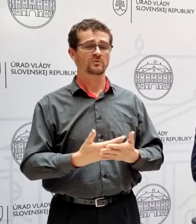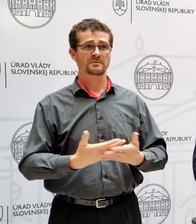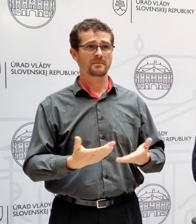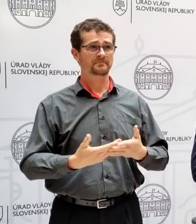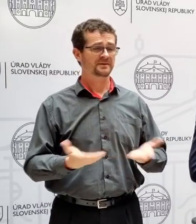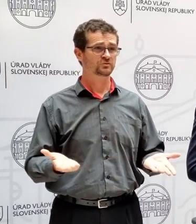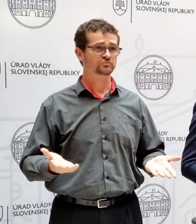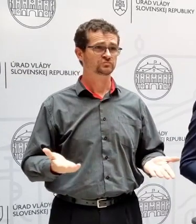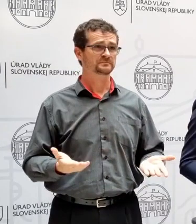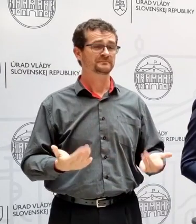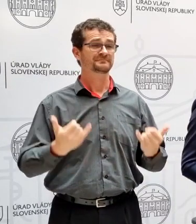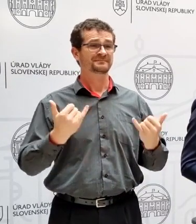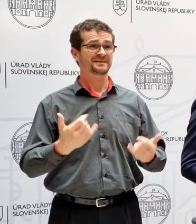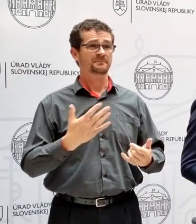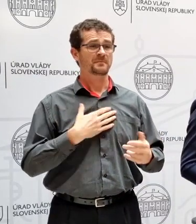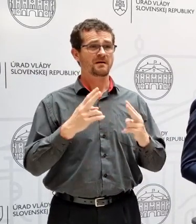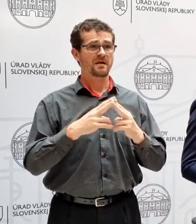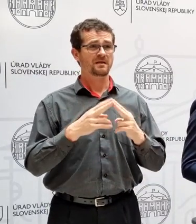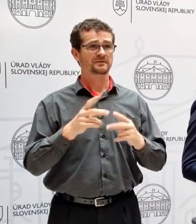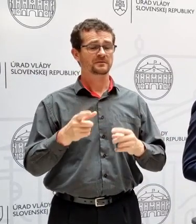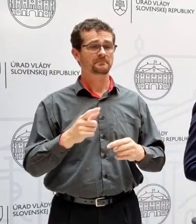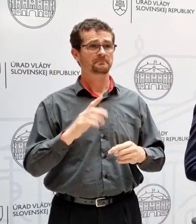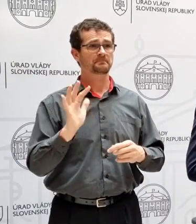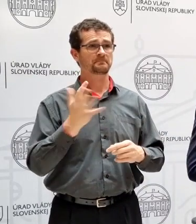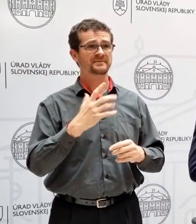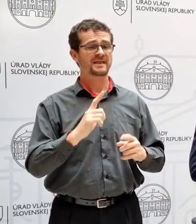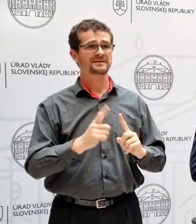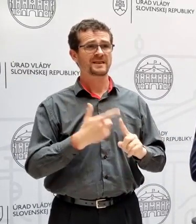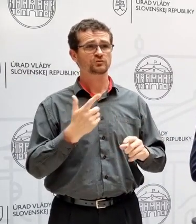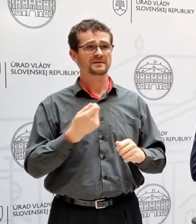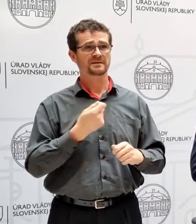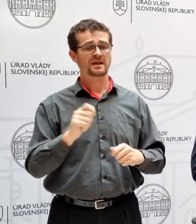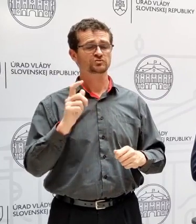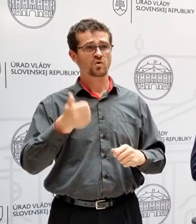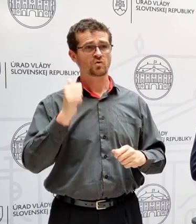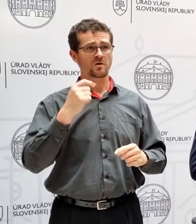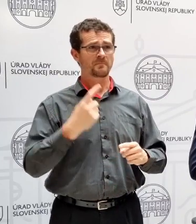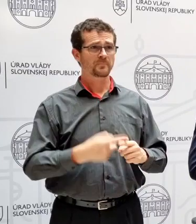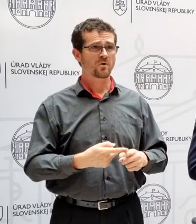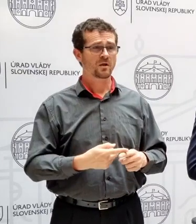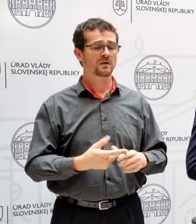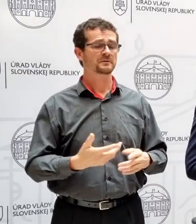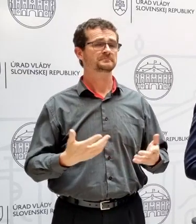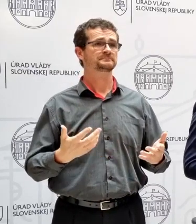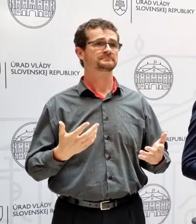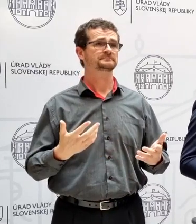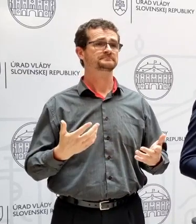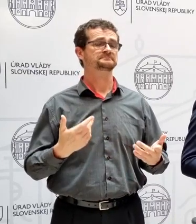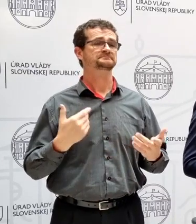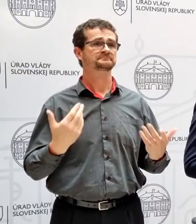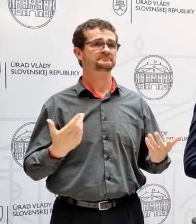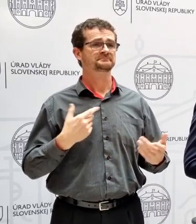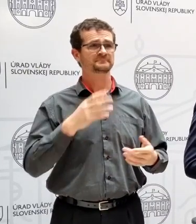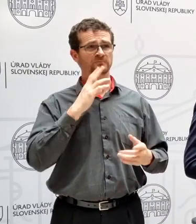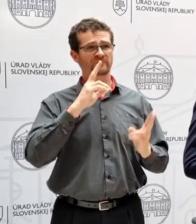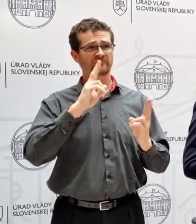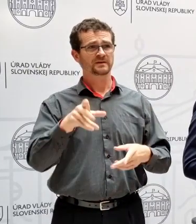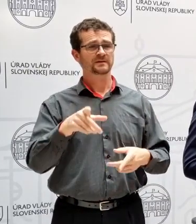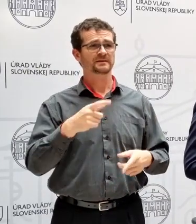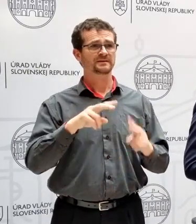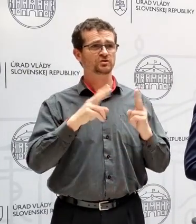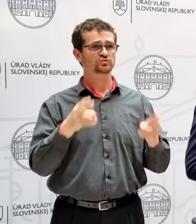všetkých zvyklostí. Dnes máme elektrínu 15-krát drahšiu ako pred rokom a pol. A nemôžeme nechať teraz